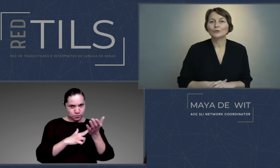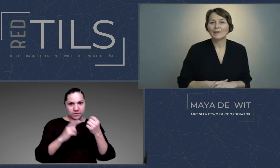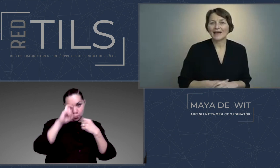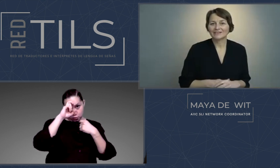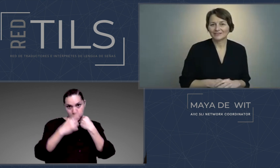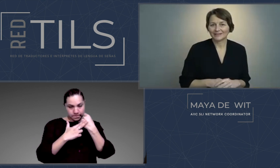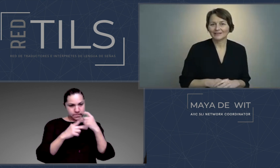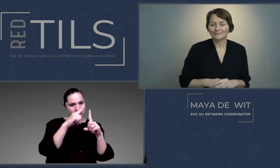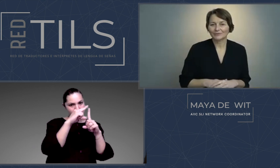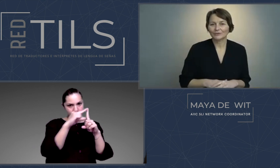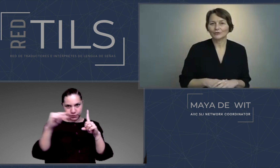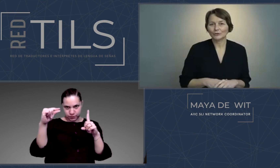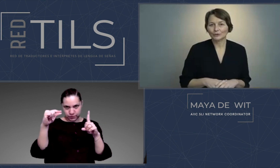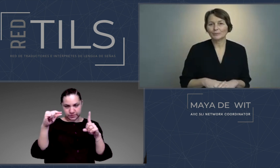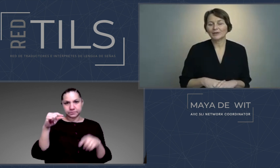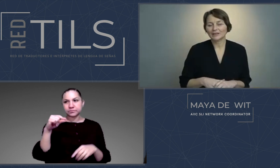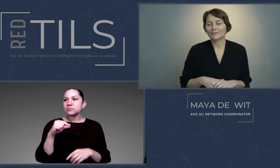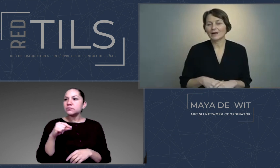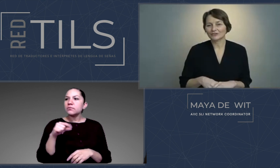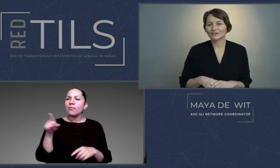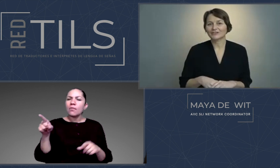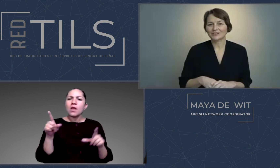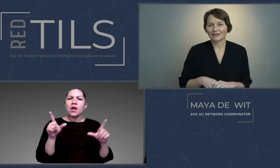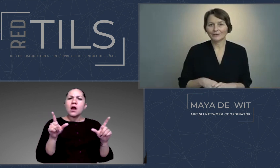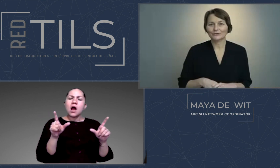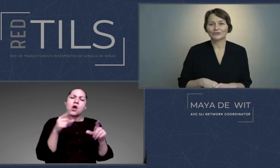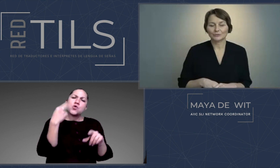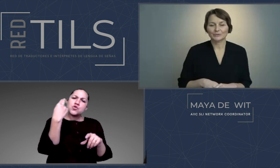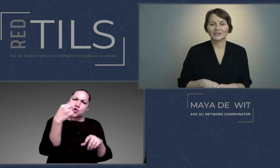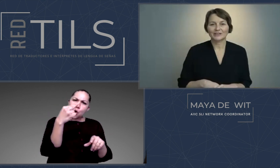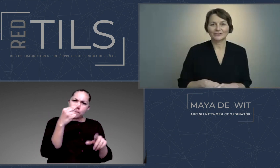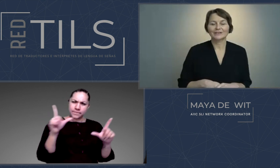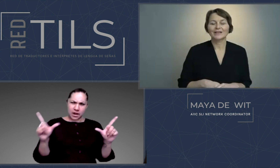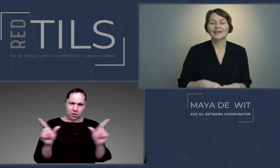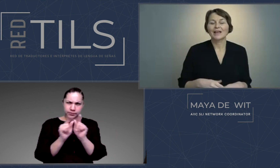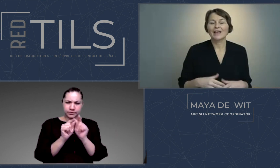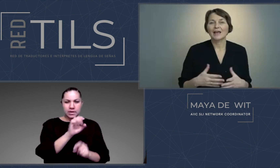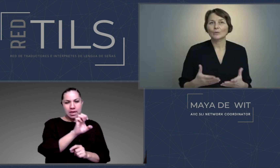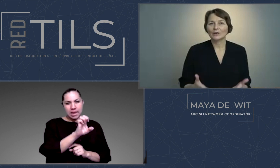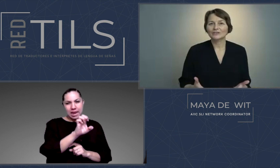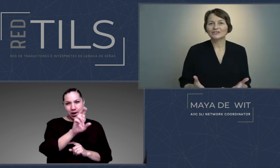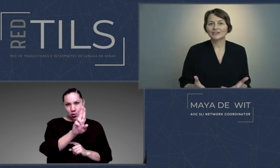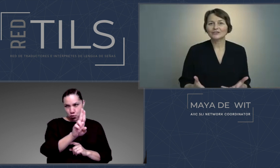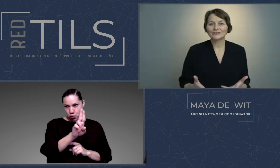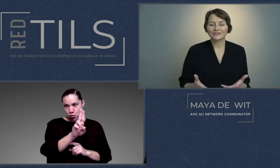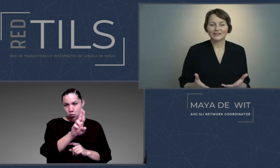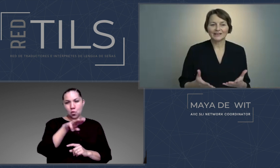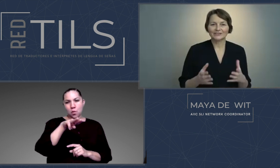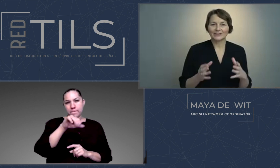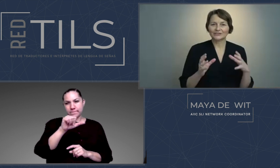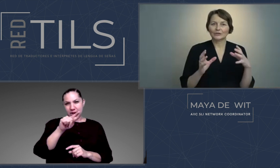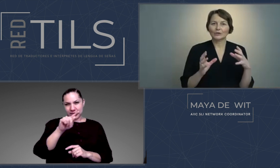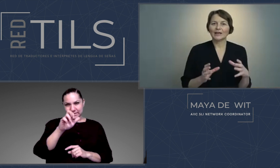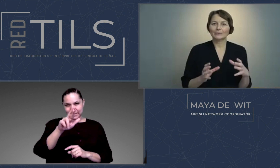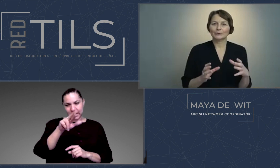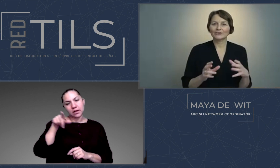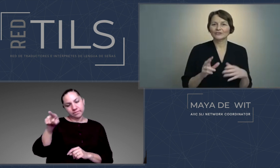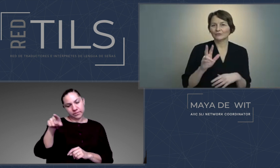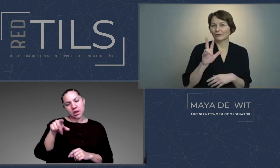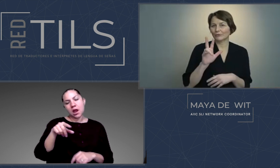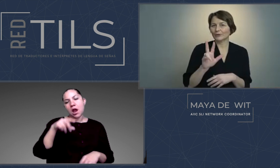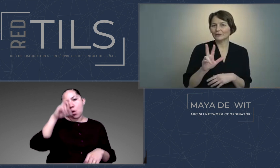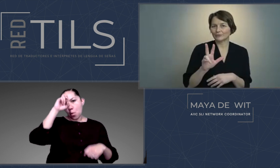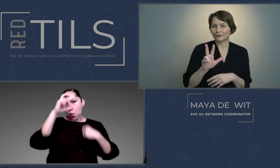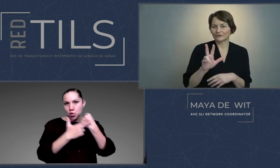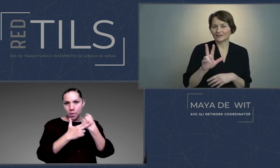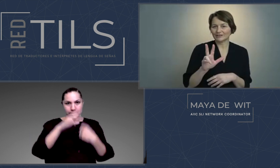y la abreviatura es el EUMASLI, que quiere decir Maestría Europea en